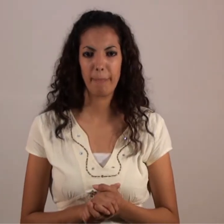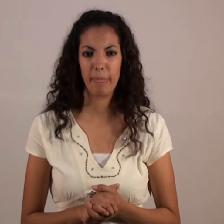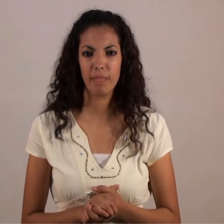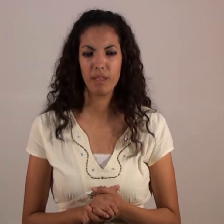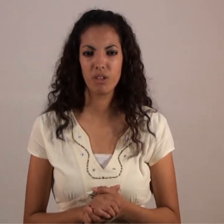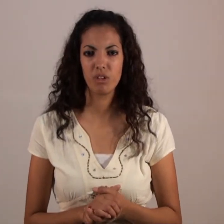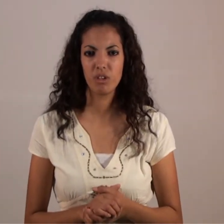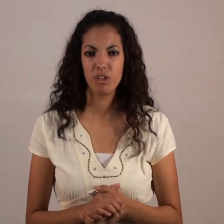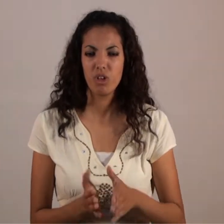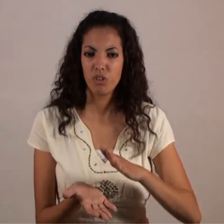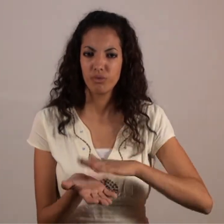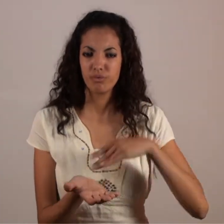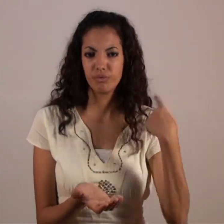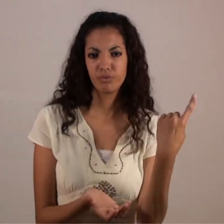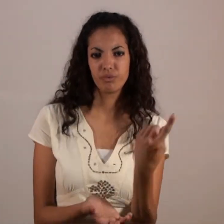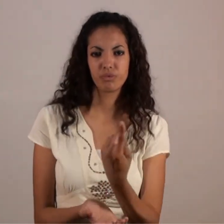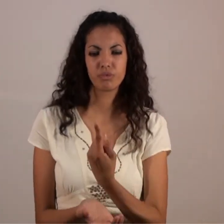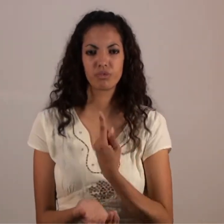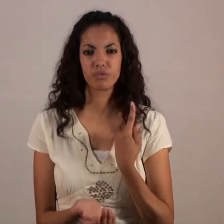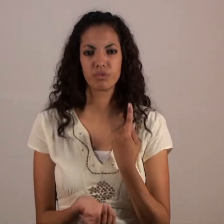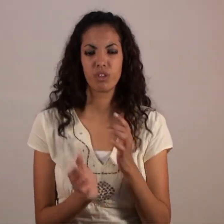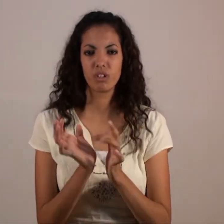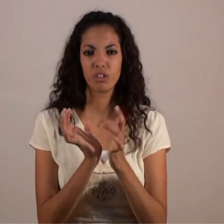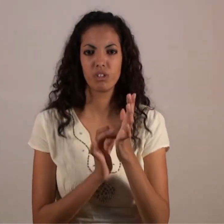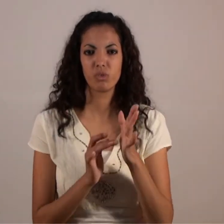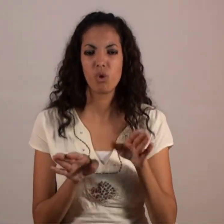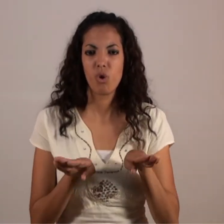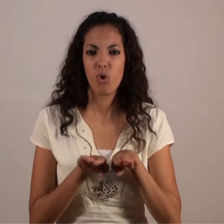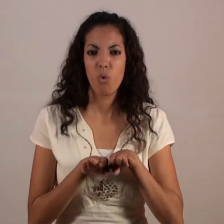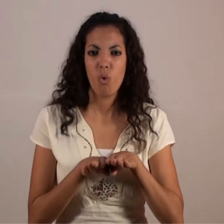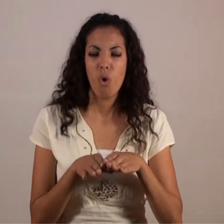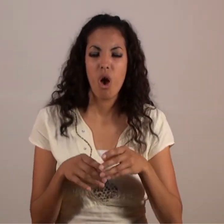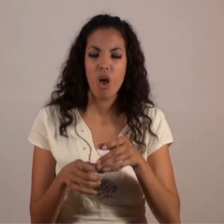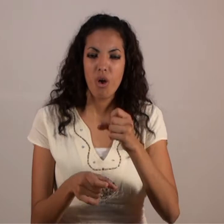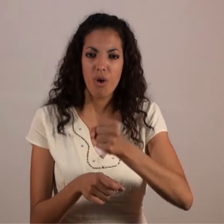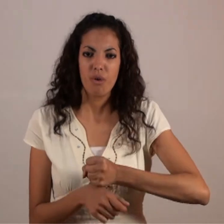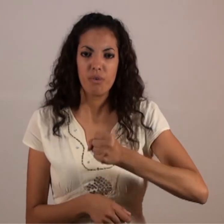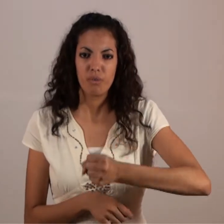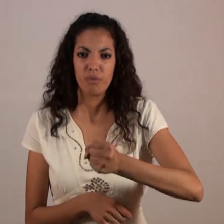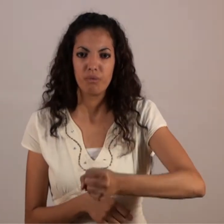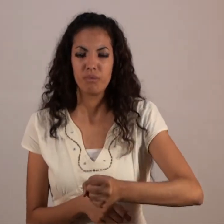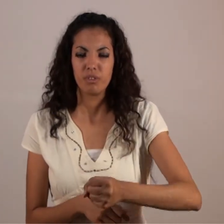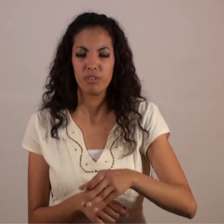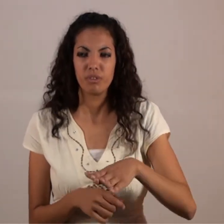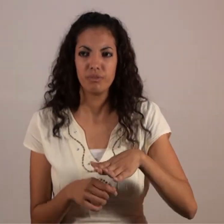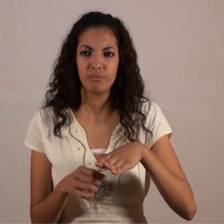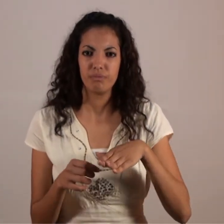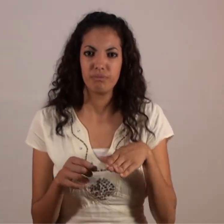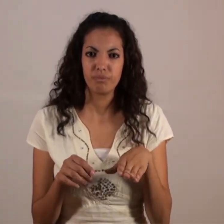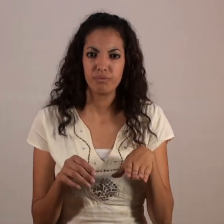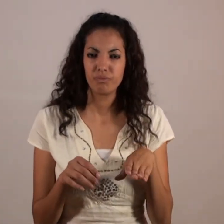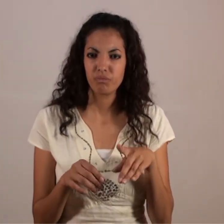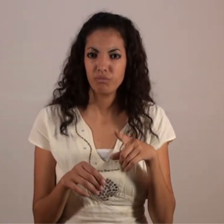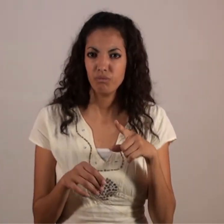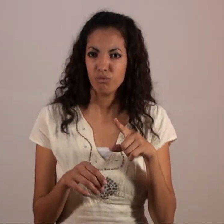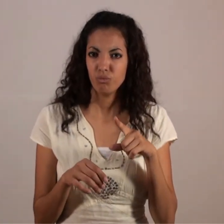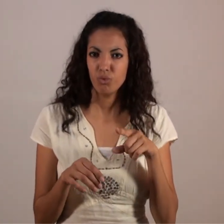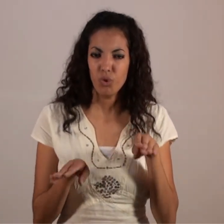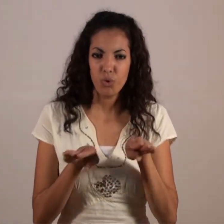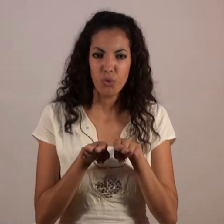Sobre nosotros. Jesús como sumo sacerdote no está en la comunidad de los creyentes, como estaba Moisés. Él